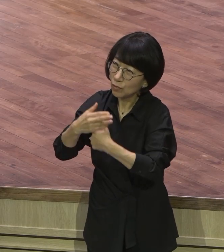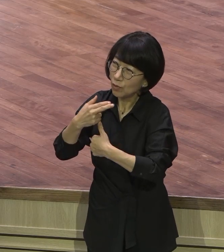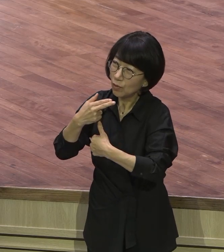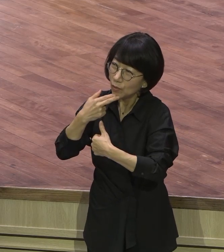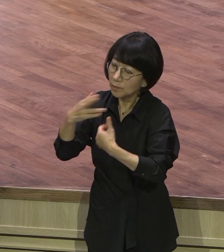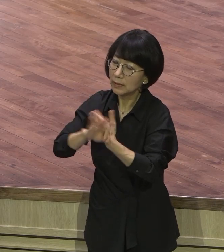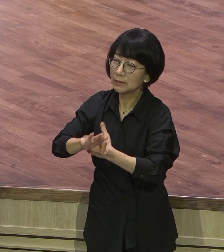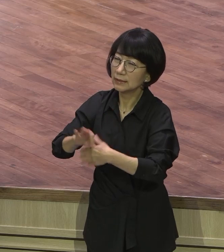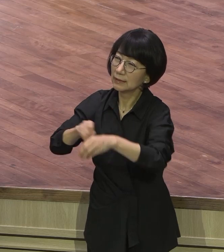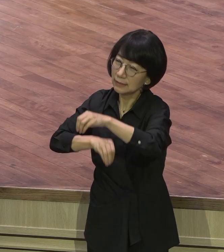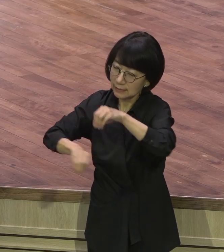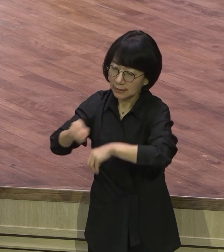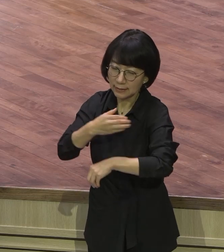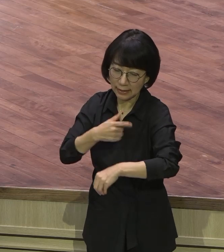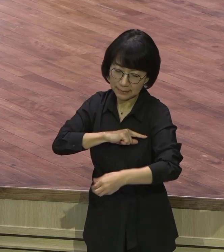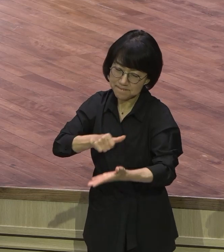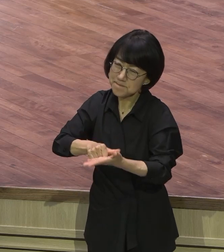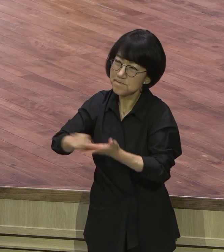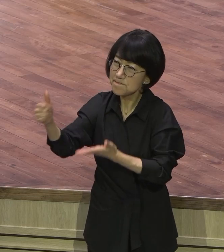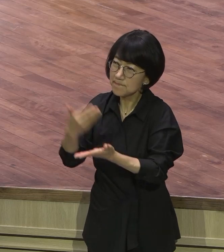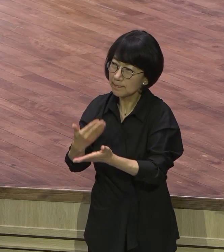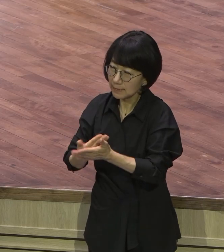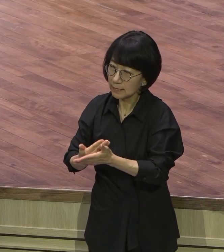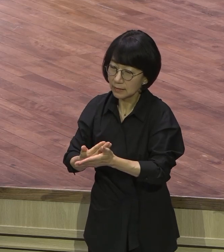말할 정도로 간절함이 내게 있는가.